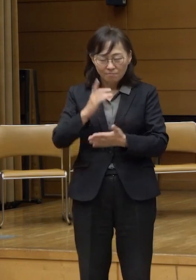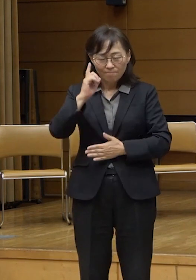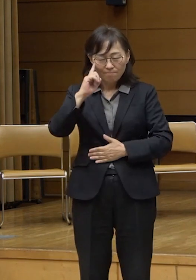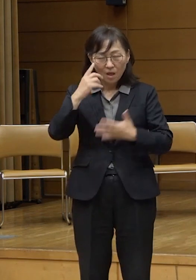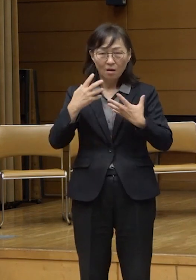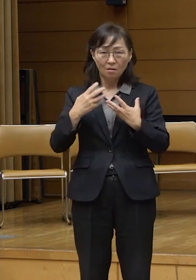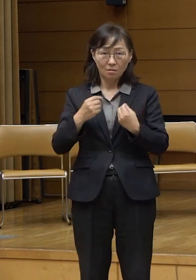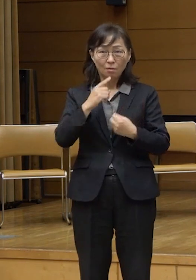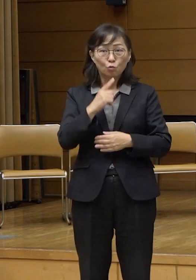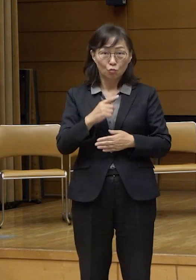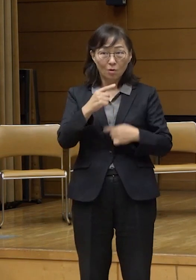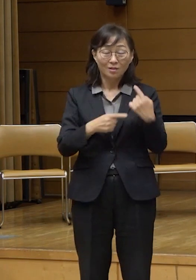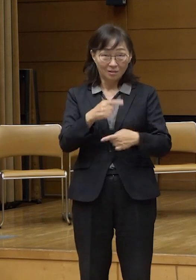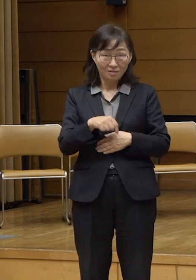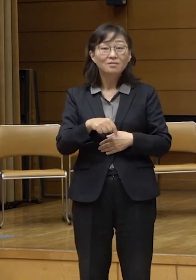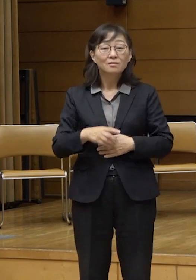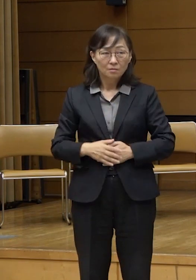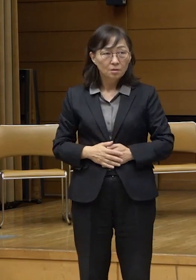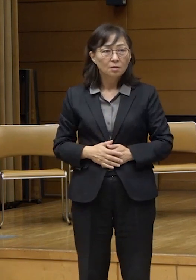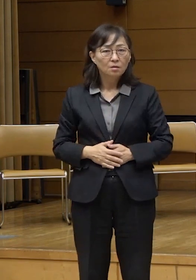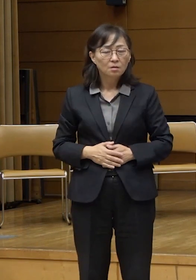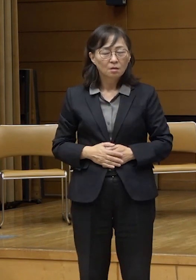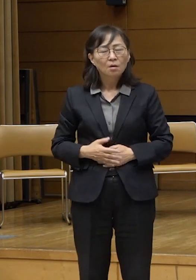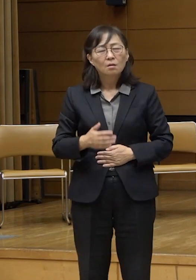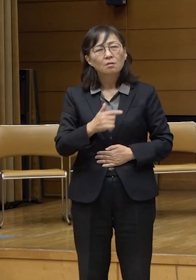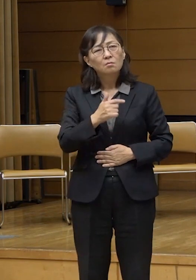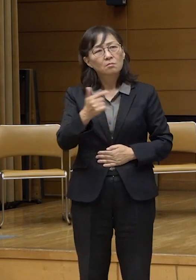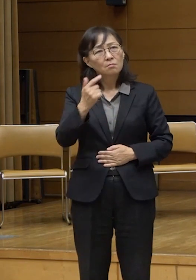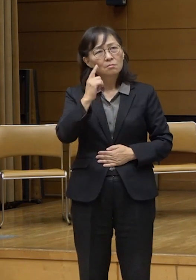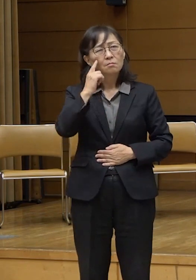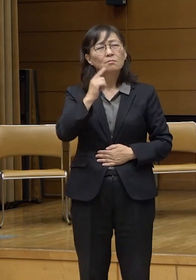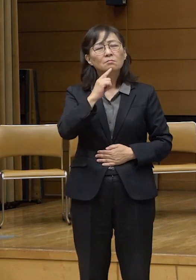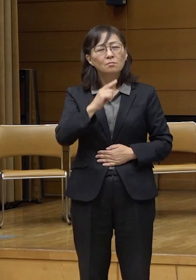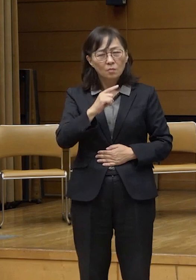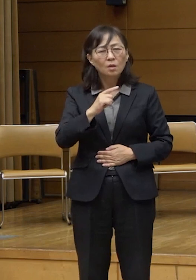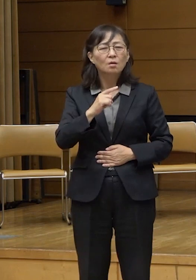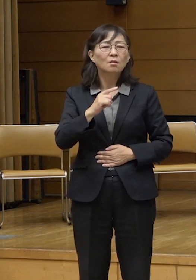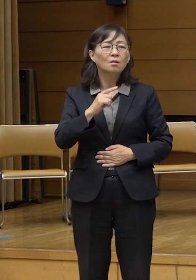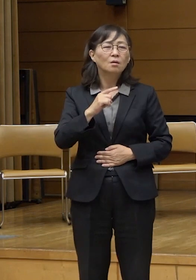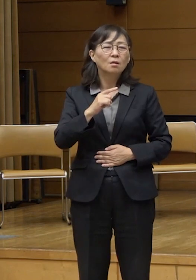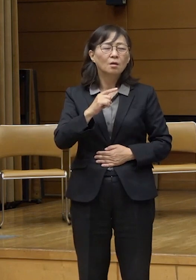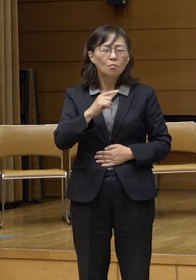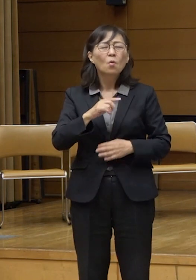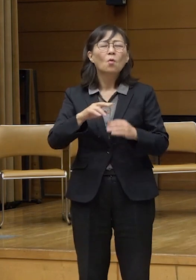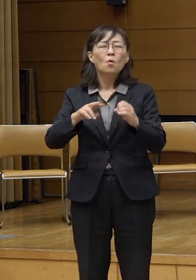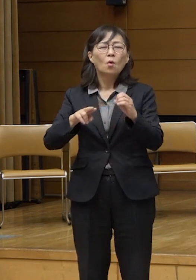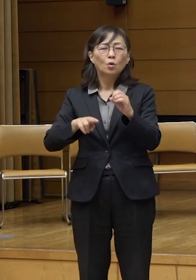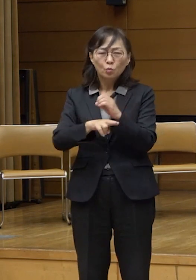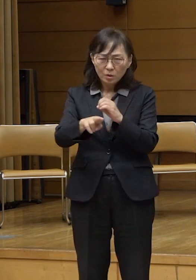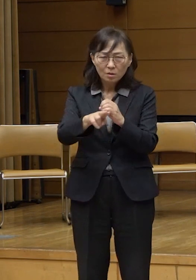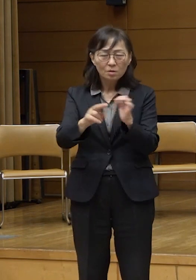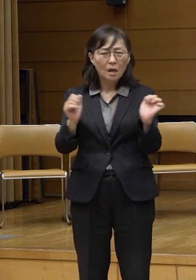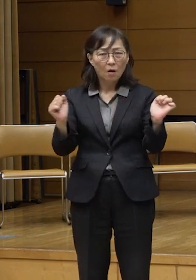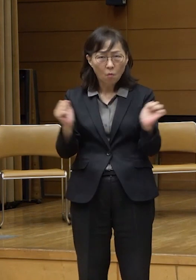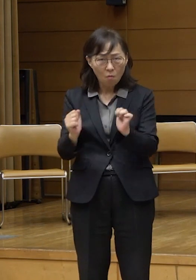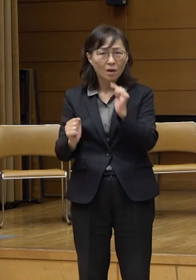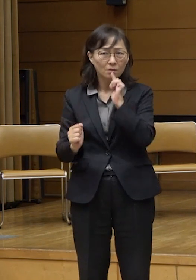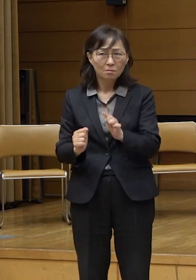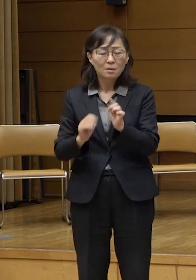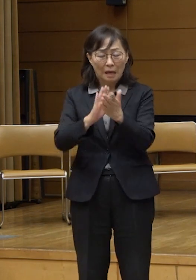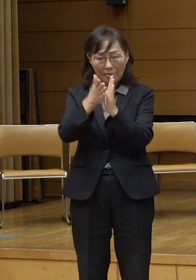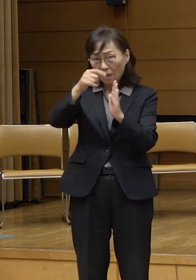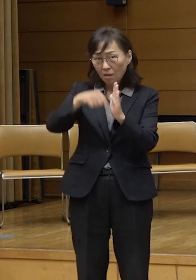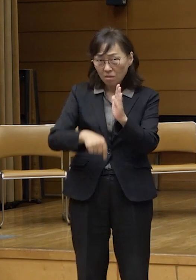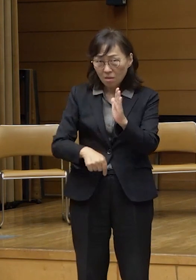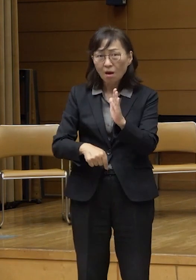時にやっぱりつくづく感じたのは、ウイルスの怖さというかですね、県内のクラスターが出てるところを見